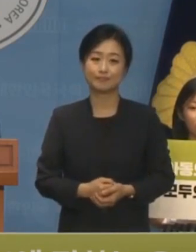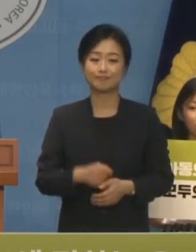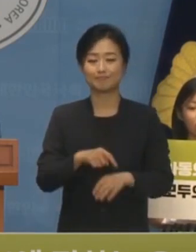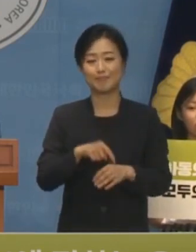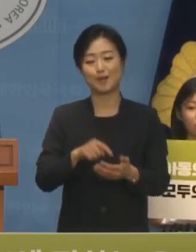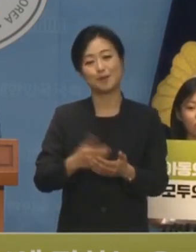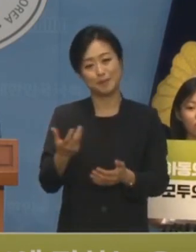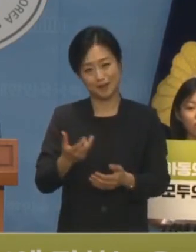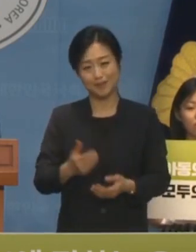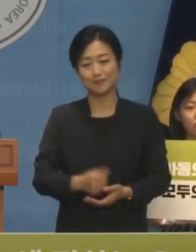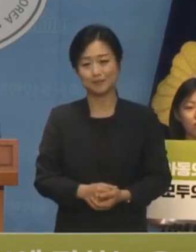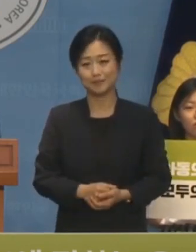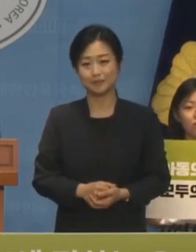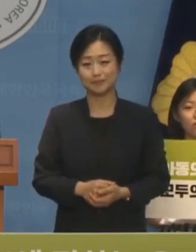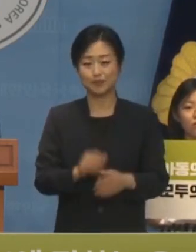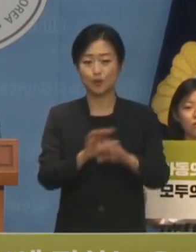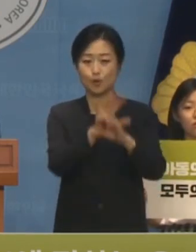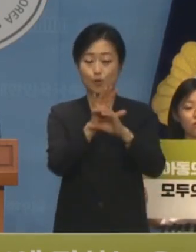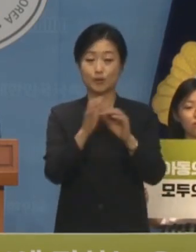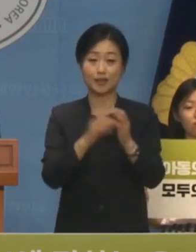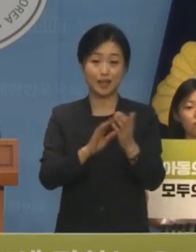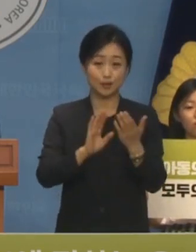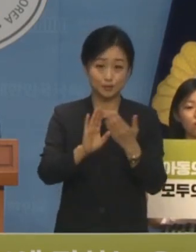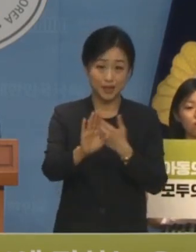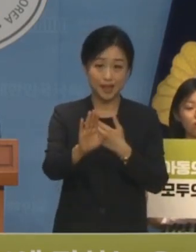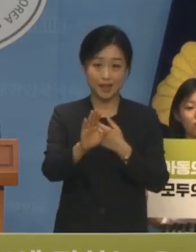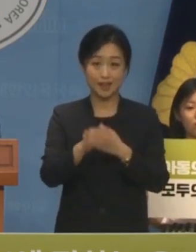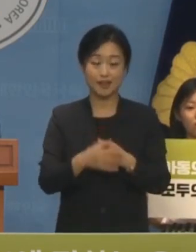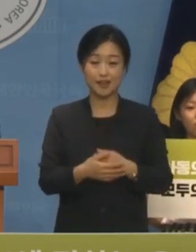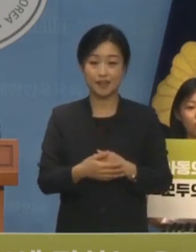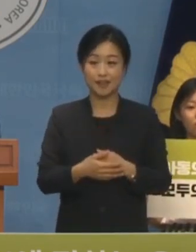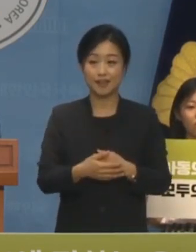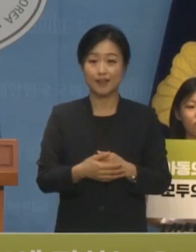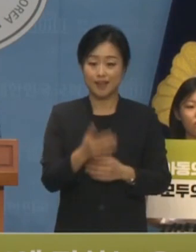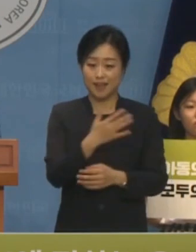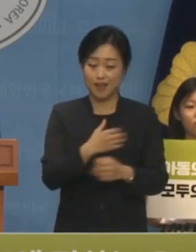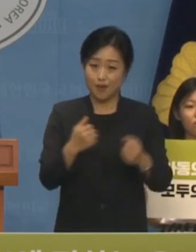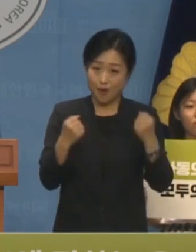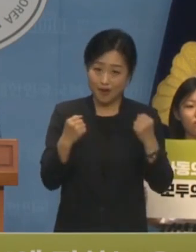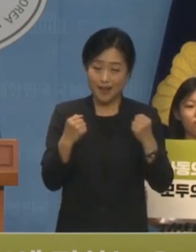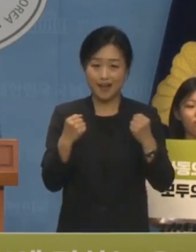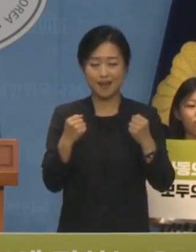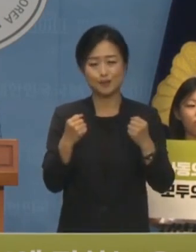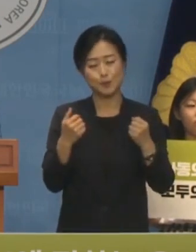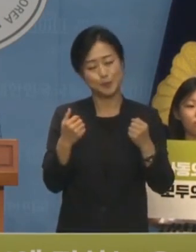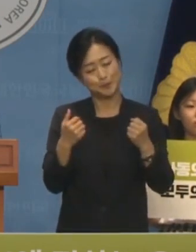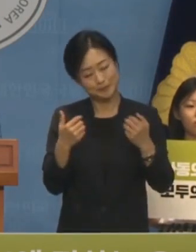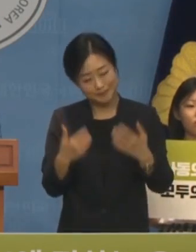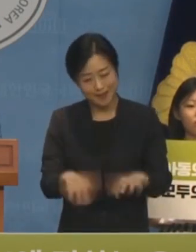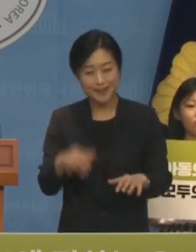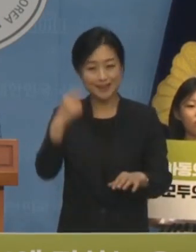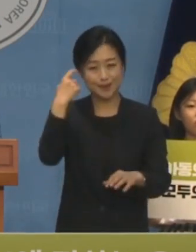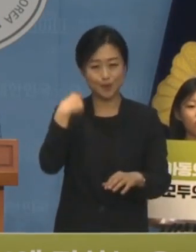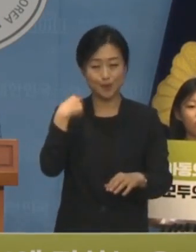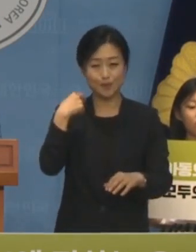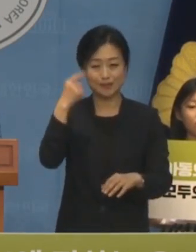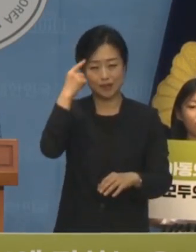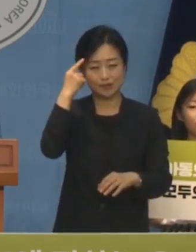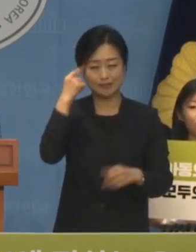마음이 아픕니다. 특히 코로나 이후에 아이들의 신체 건강과 정신 건강이 조금 나빠지고 있다고 느끼고